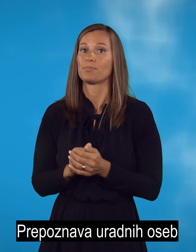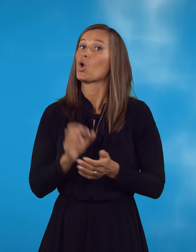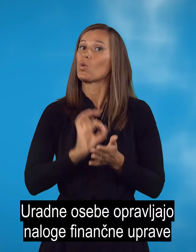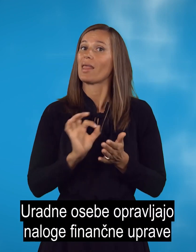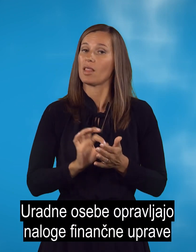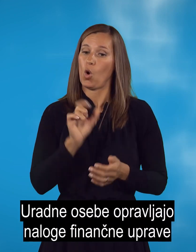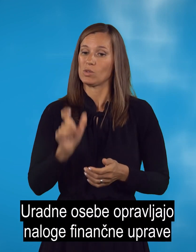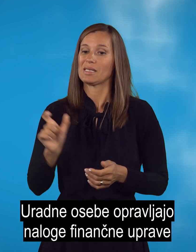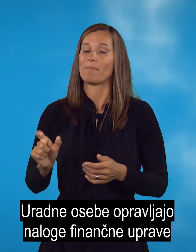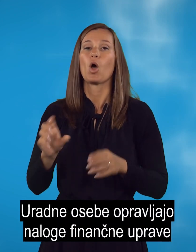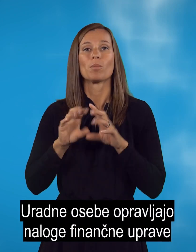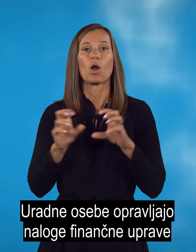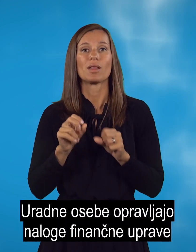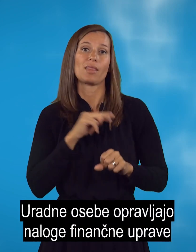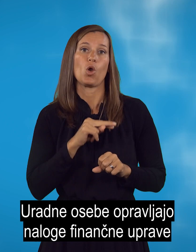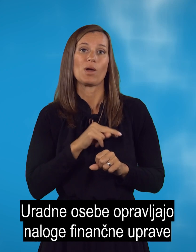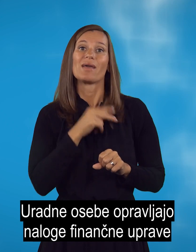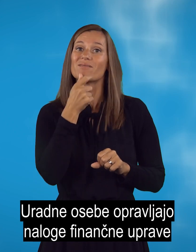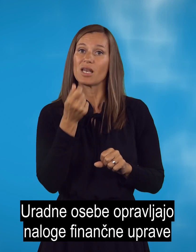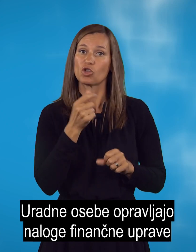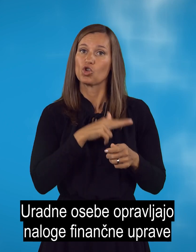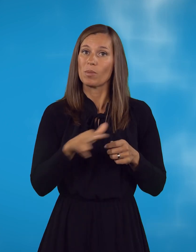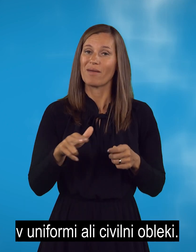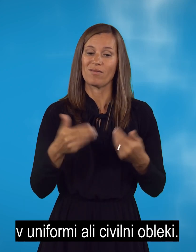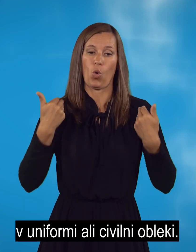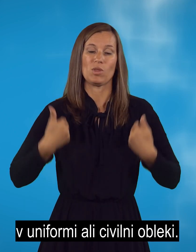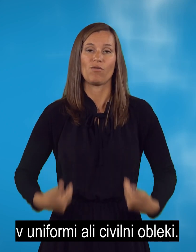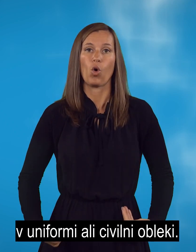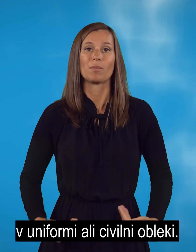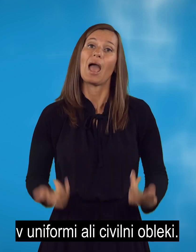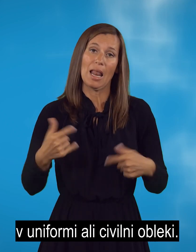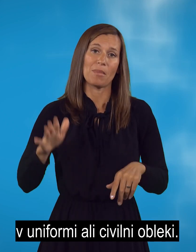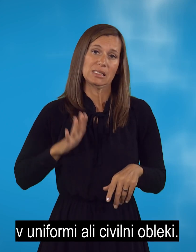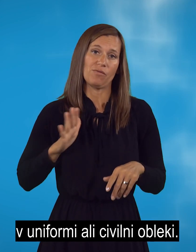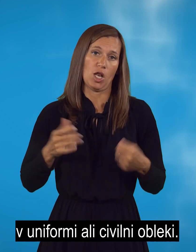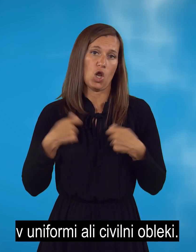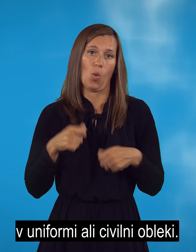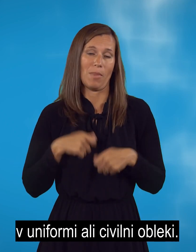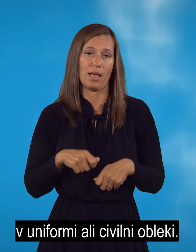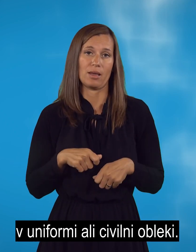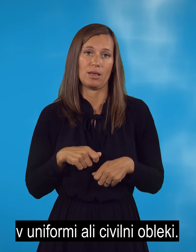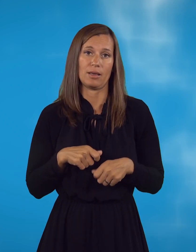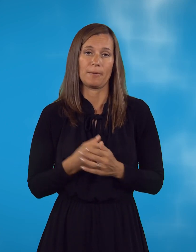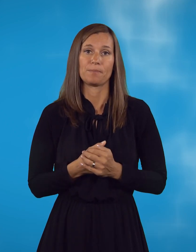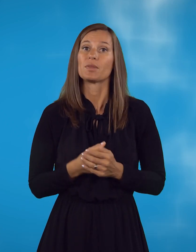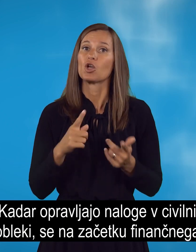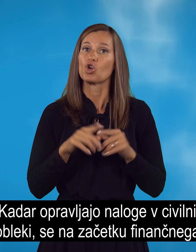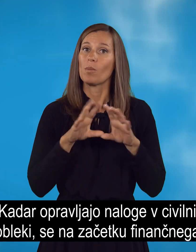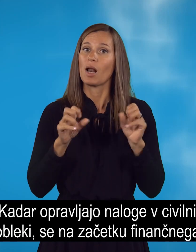Uradne osebe opravljajo naloge Finančne uprave v uniformi ali civilni obleki. Kadar opravljajo